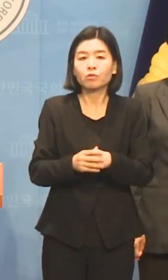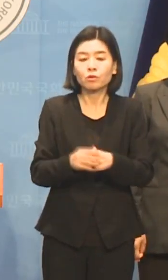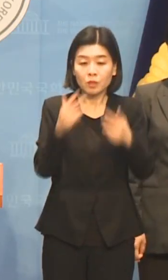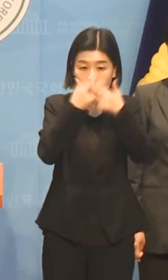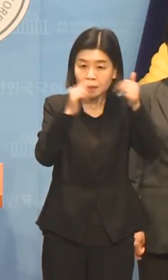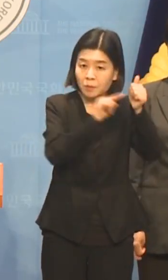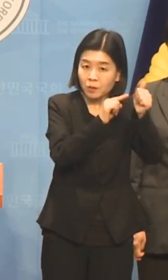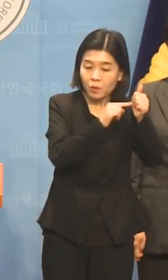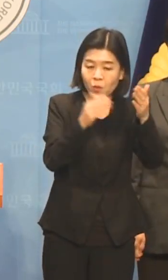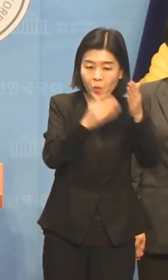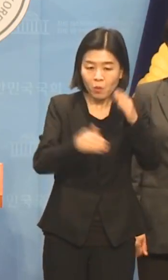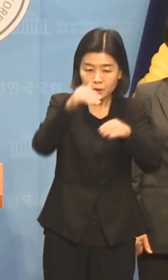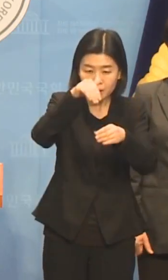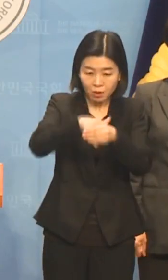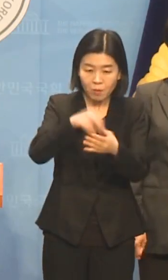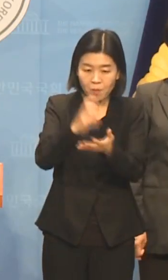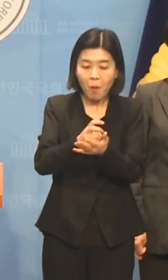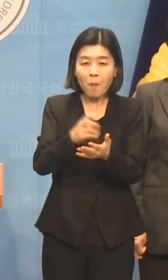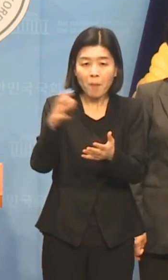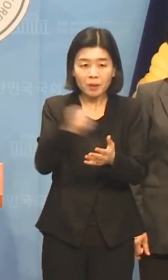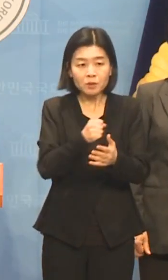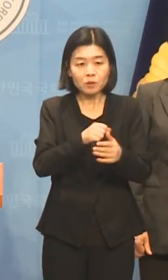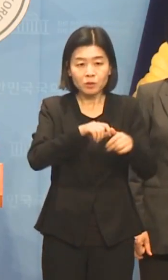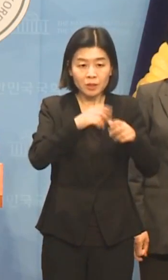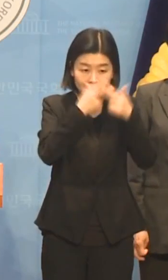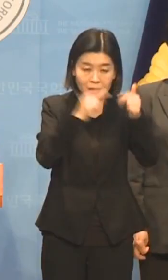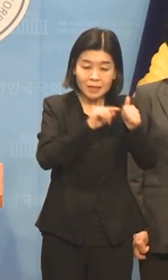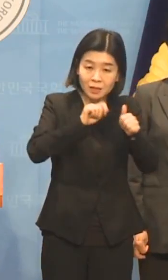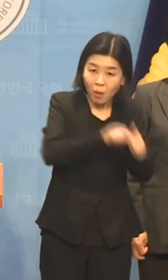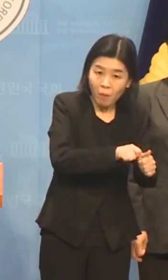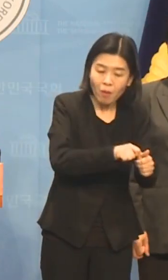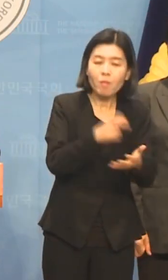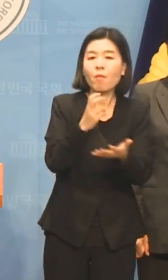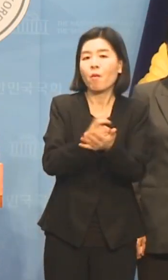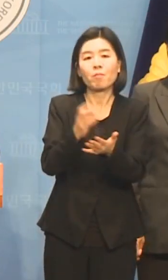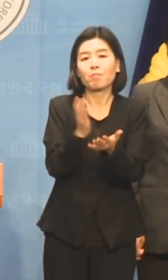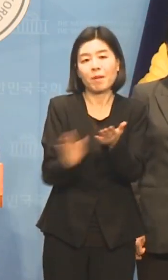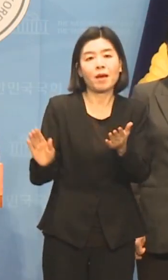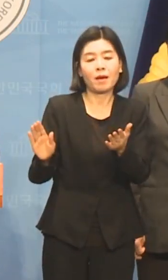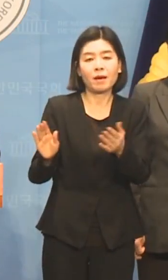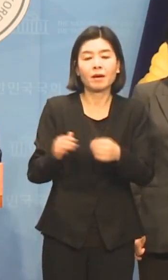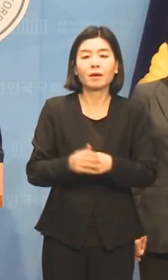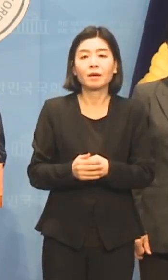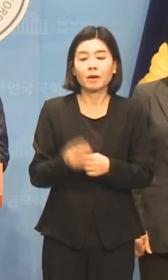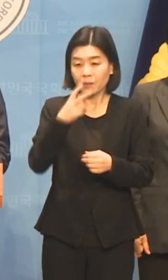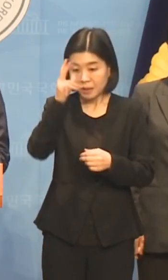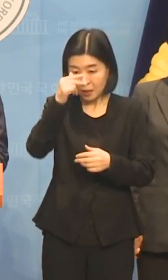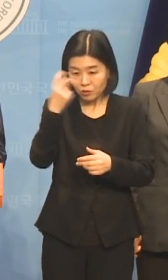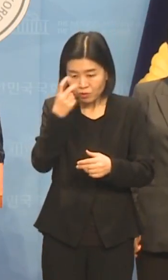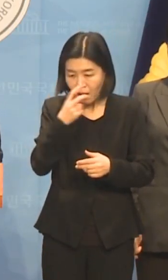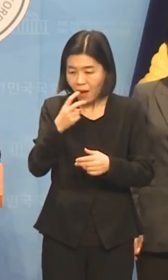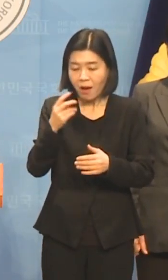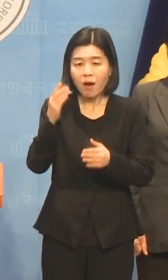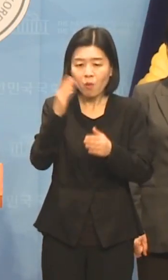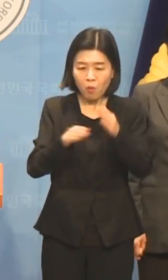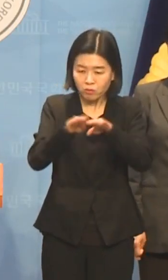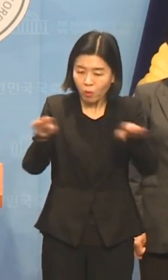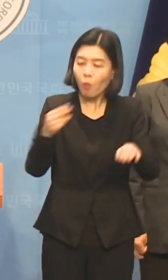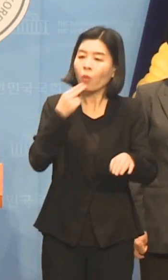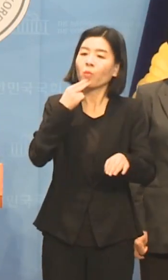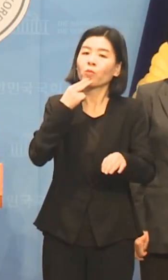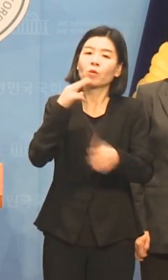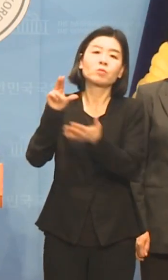대표를 공직선거법으로 처벌하는 것은 법리적으로 맞지 않습니다. 검찰 수사의 불공정성에 대해서